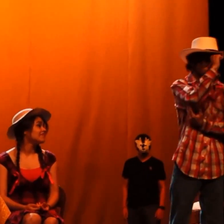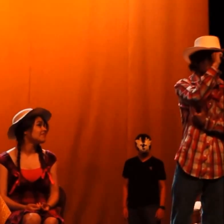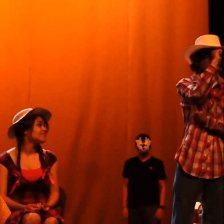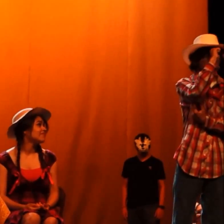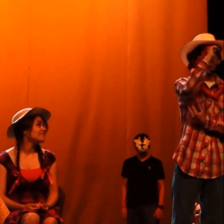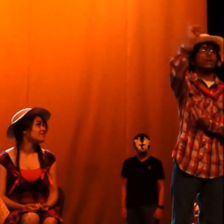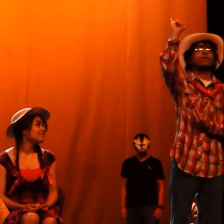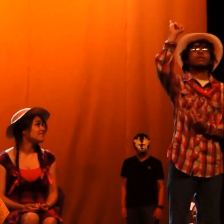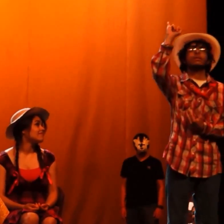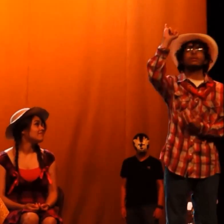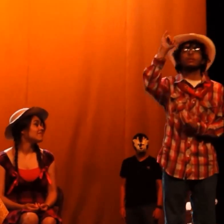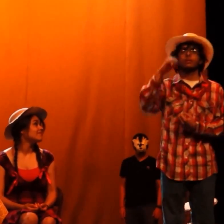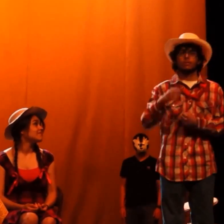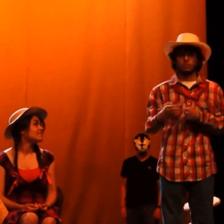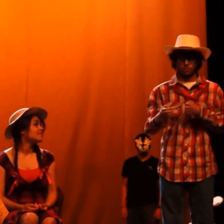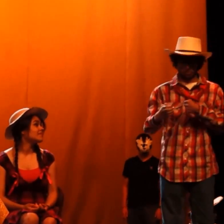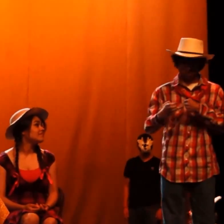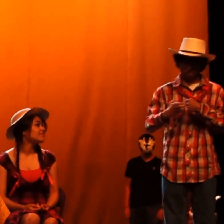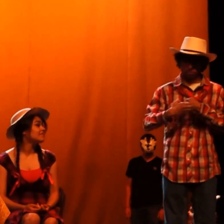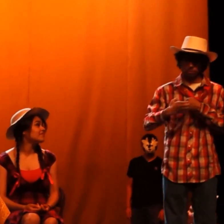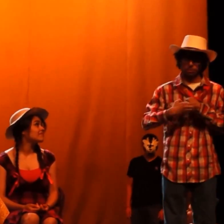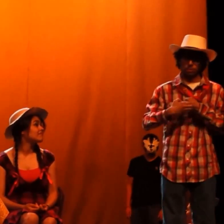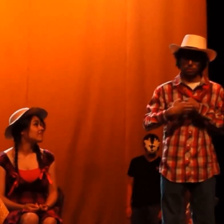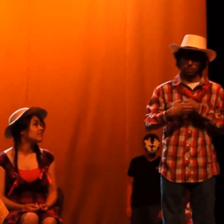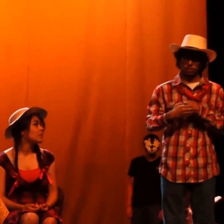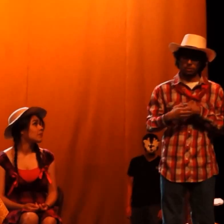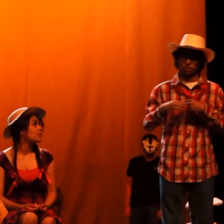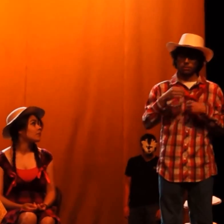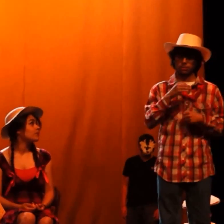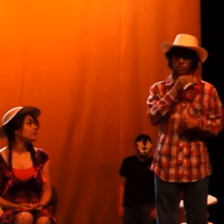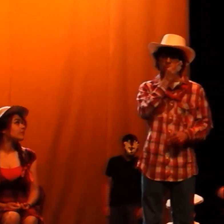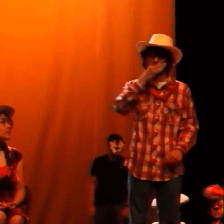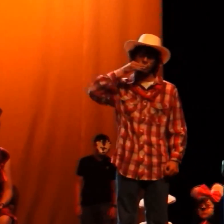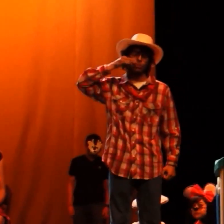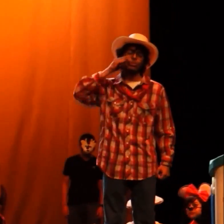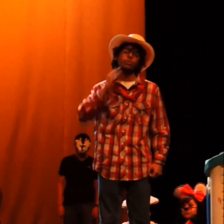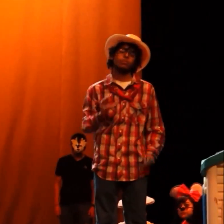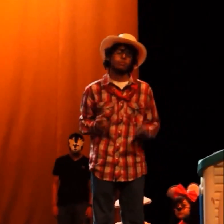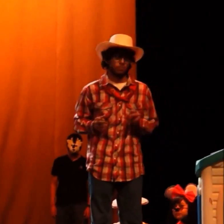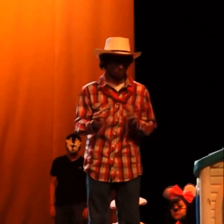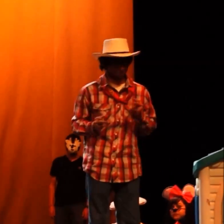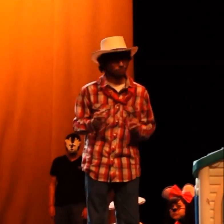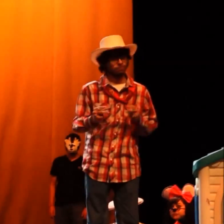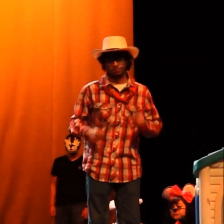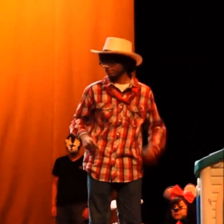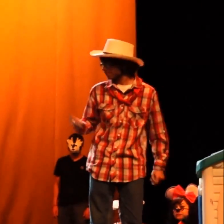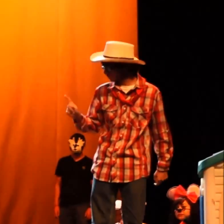¿Qué haré? Ah, ya sé. Voy a preparar una rica sopa.